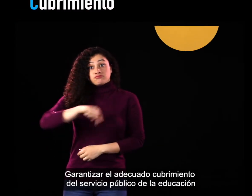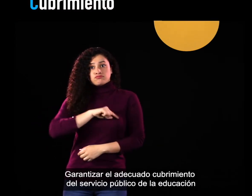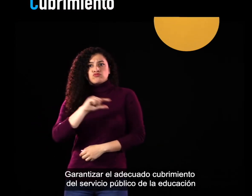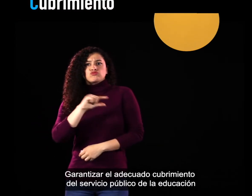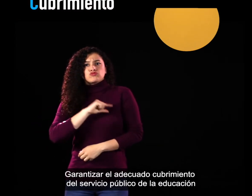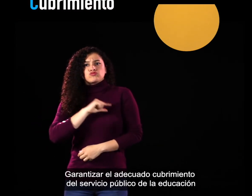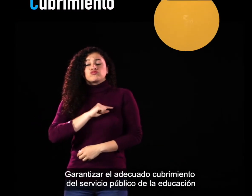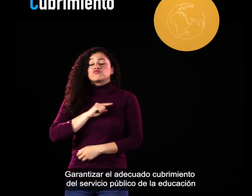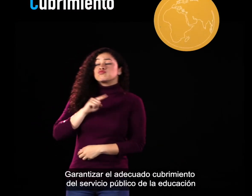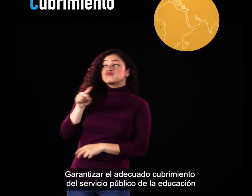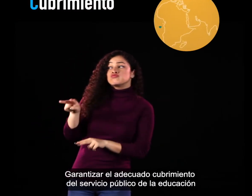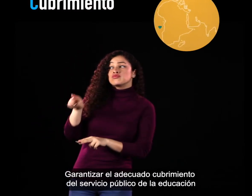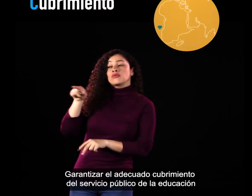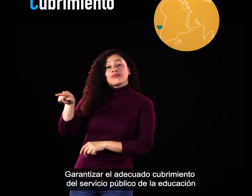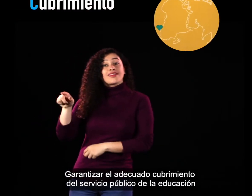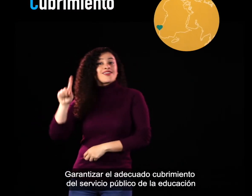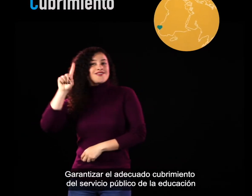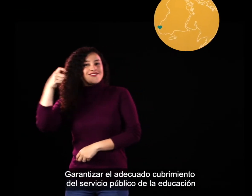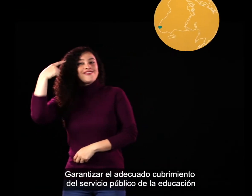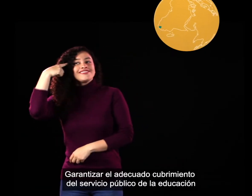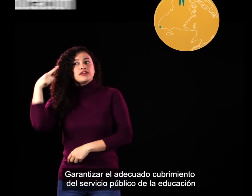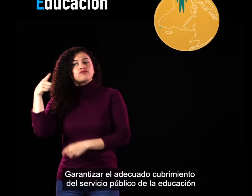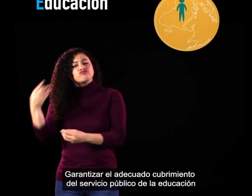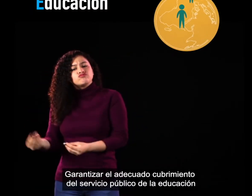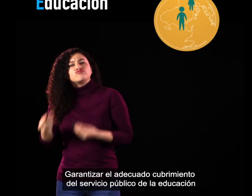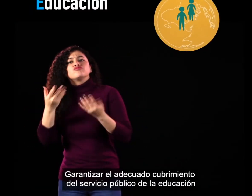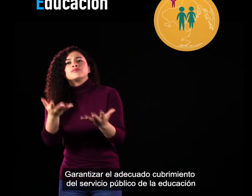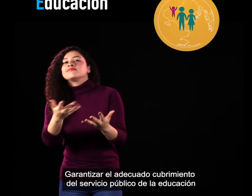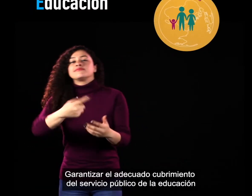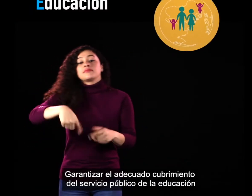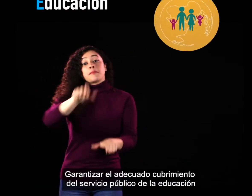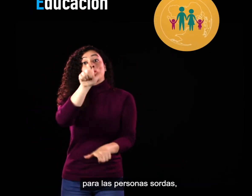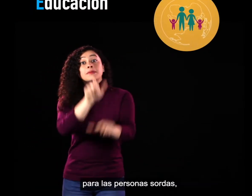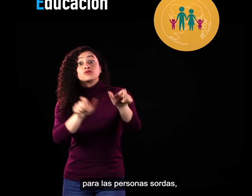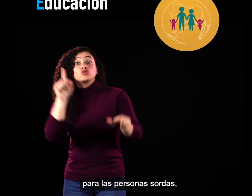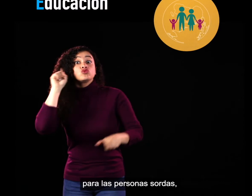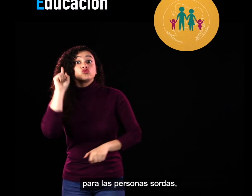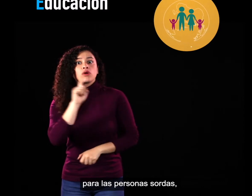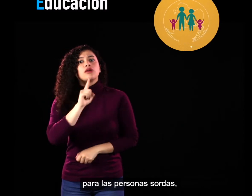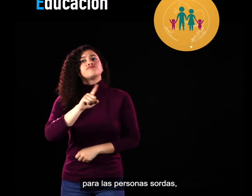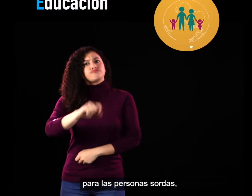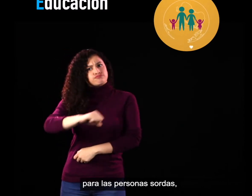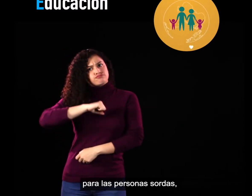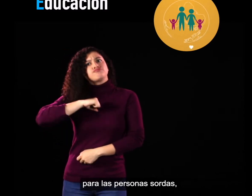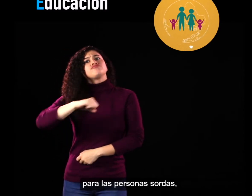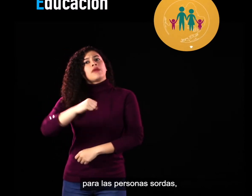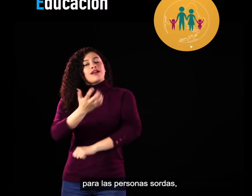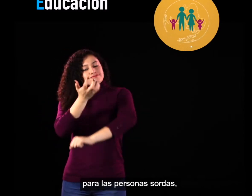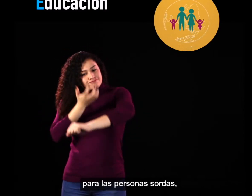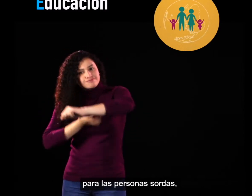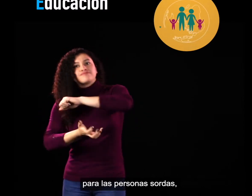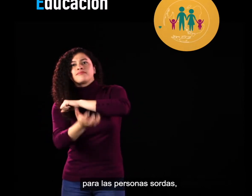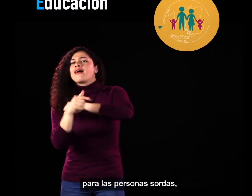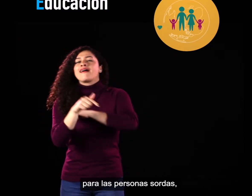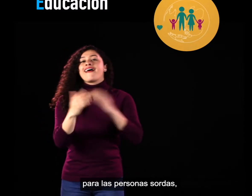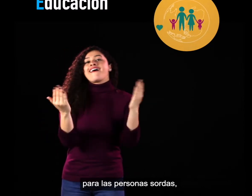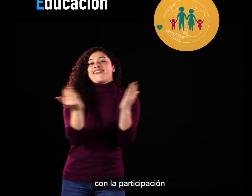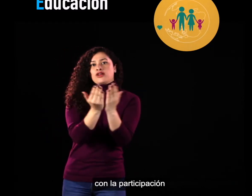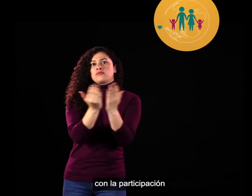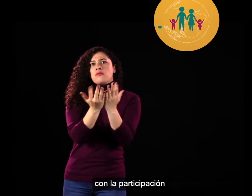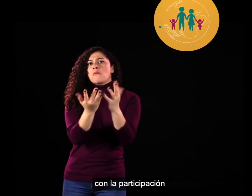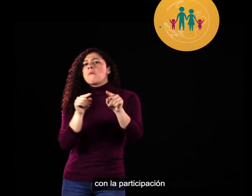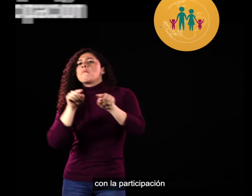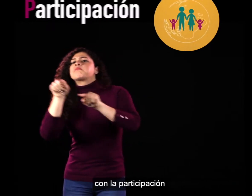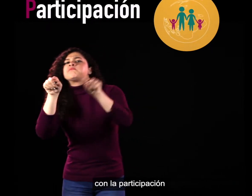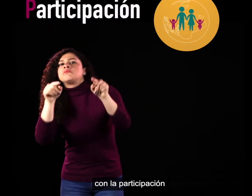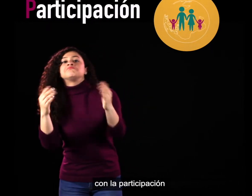Garantizar el adecuado cubrimiento del servicio público de la educación para las personas sordas,